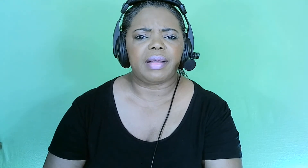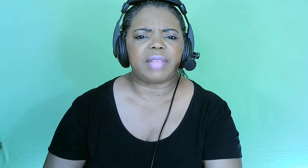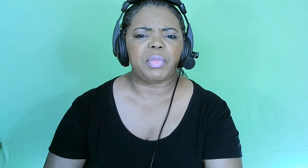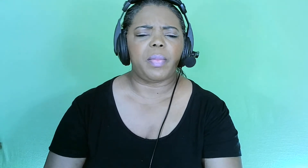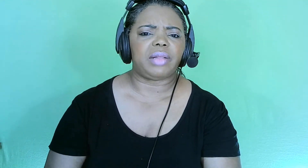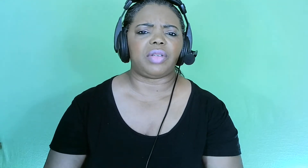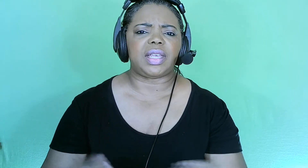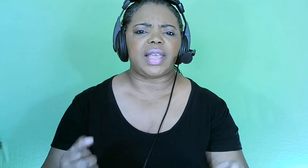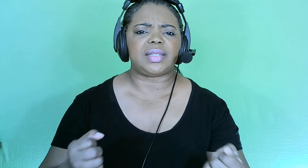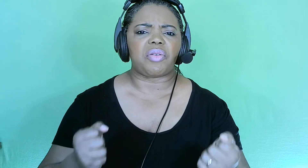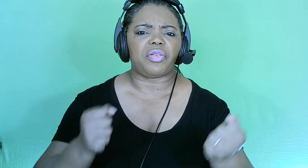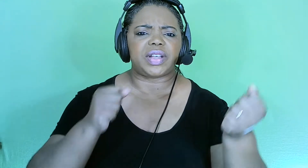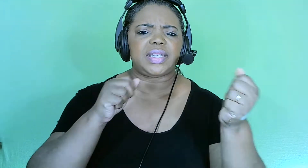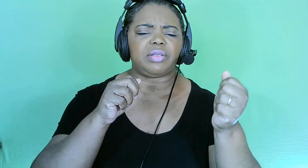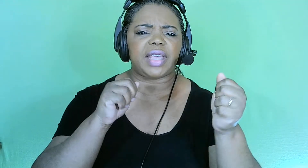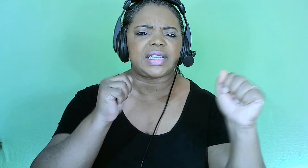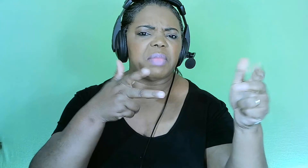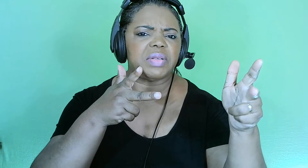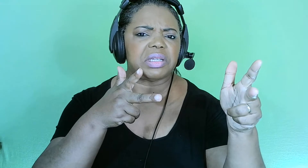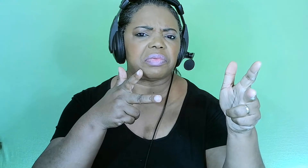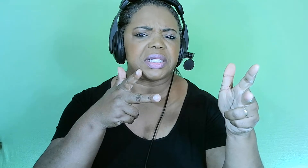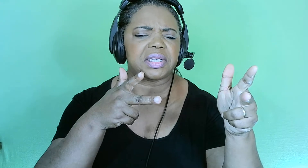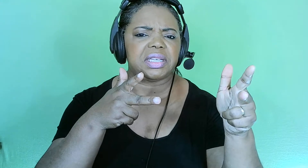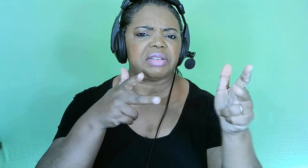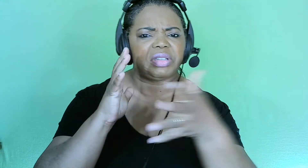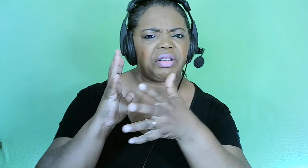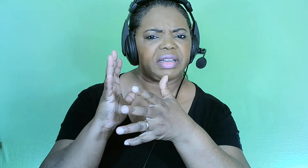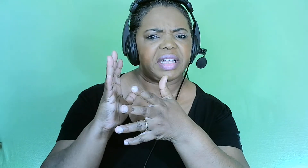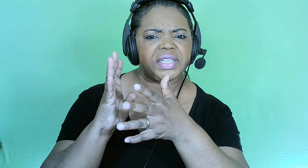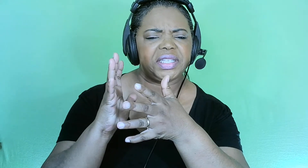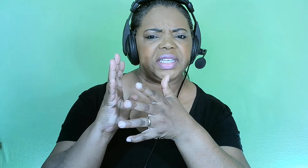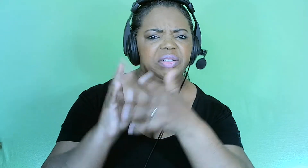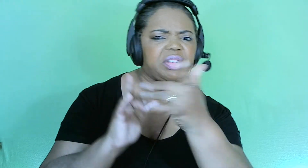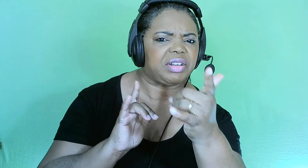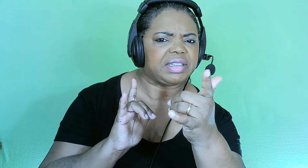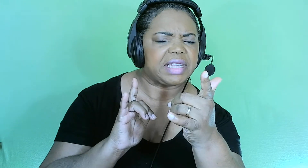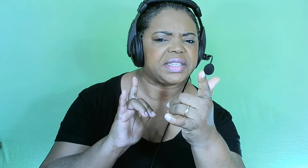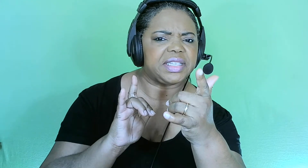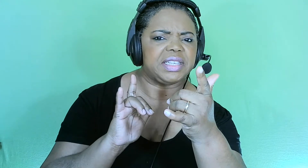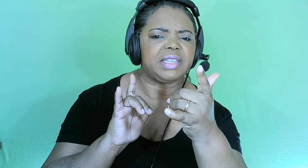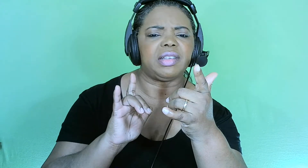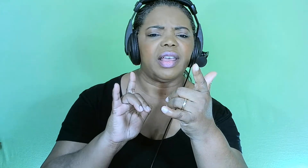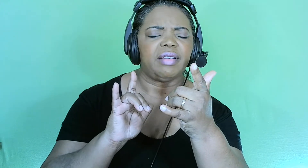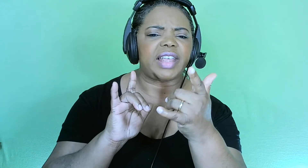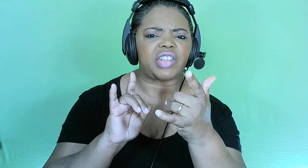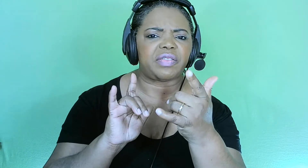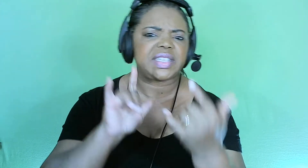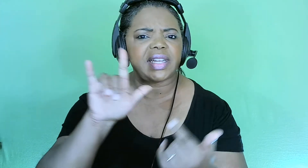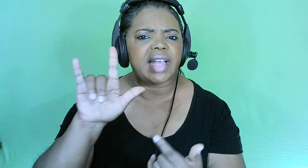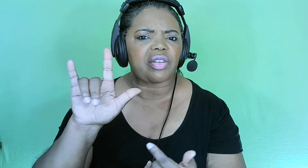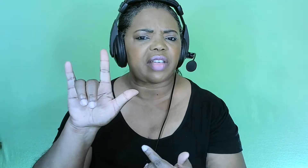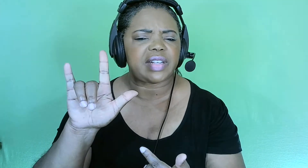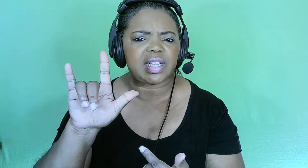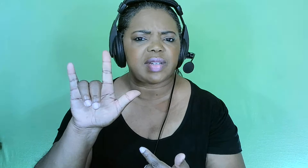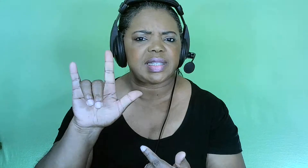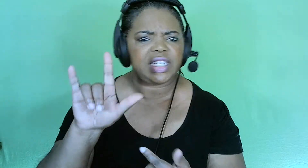Tem momento que eles estão conversando que as mãos estão assim, outra hora tá assim, outra hora tá assim, Já vi sinais, alguém fazendo assim,